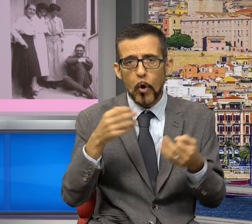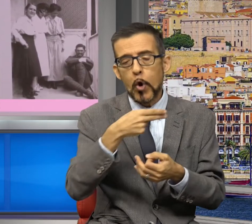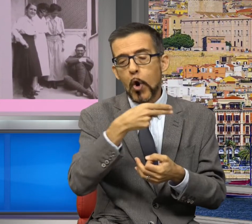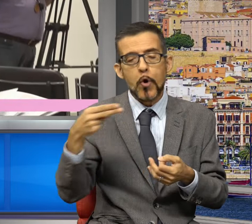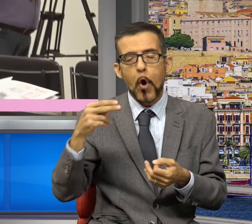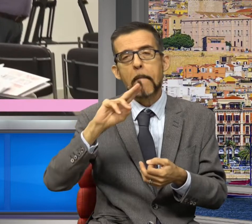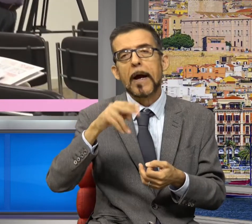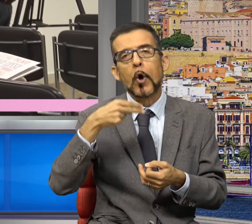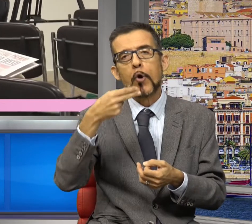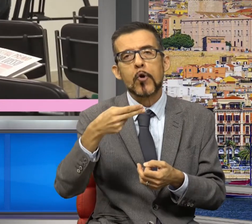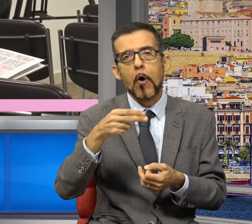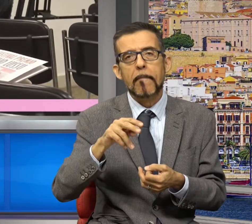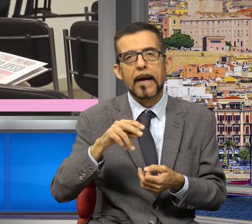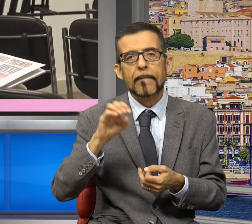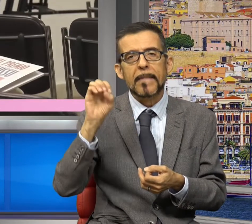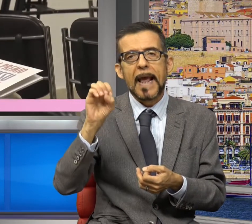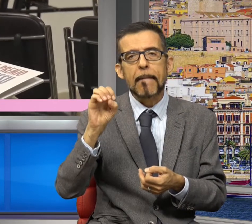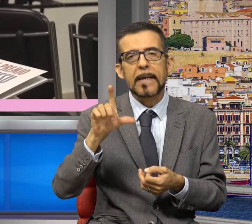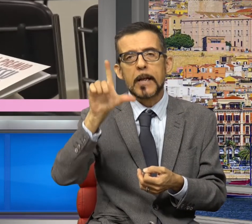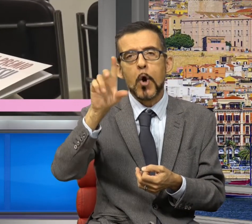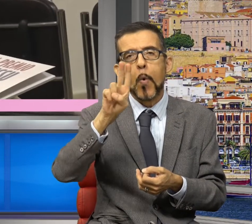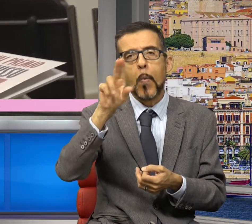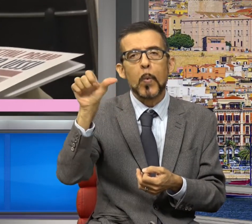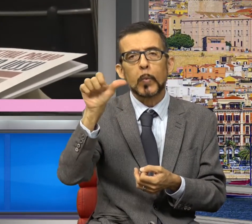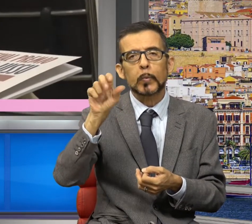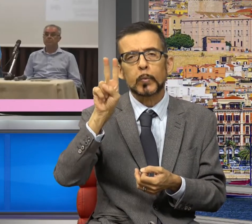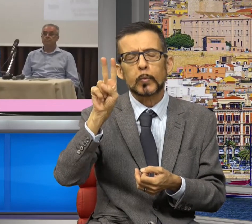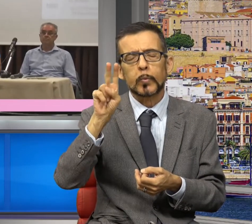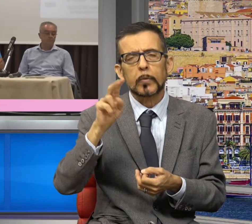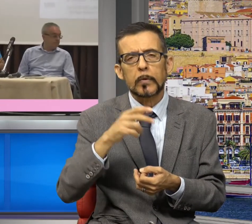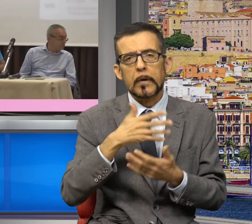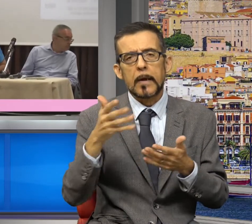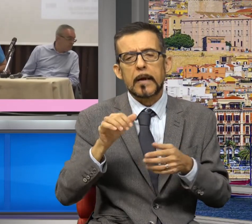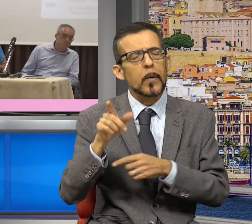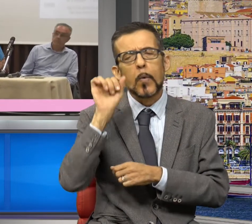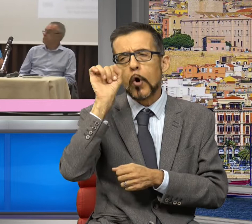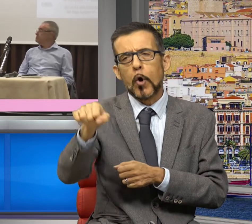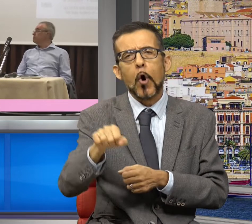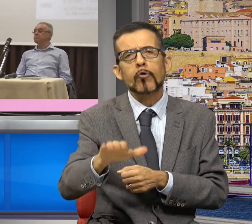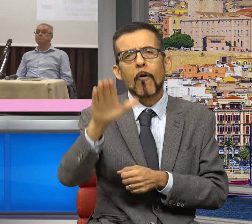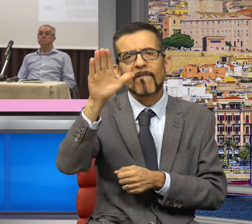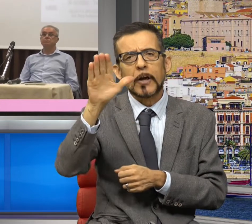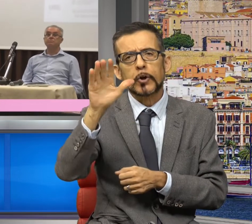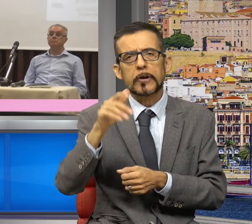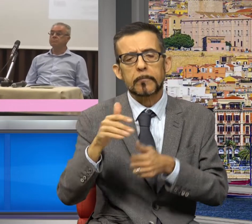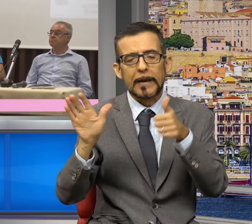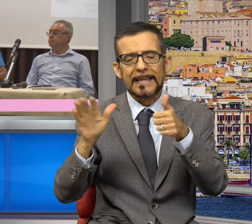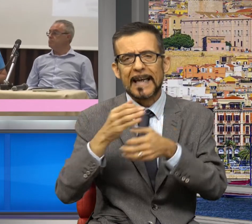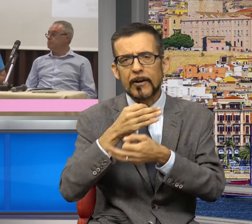Lussu, scrittore, intellettuale, visionario e attore protagonista dell'antifascismo. Sei giornate di incontri, laboratori di scrittura, partecipazione